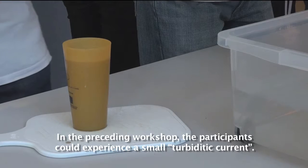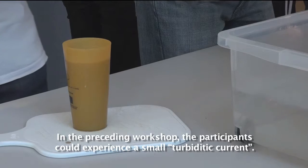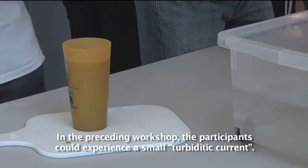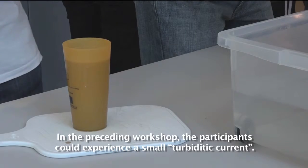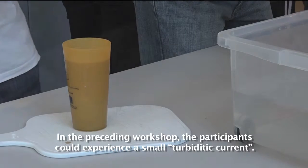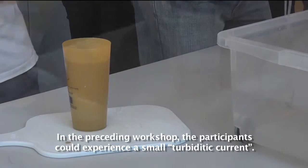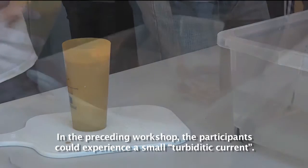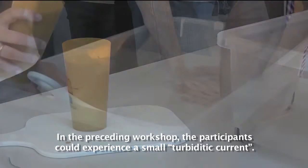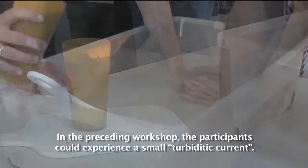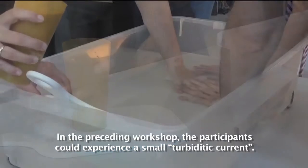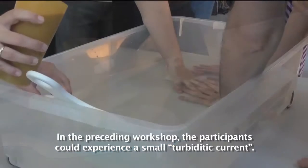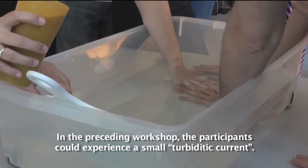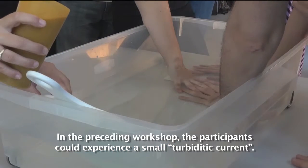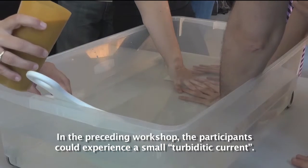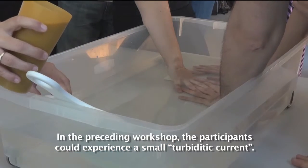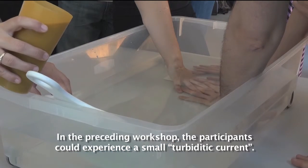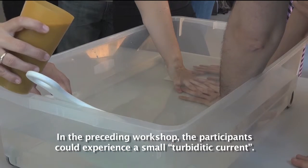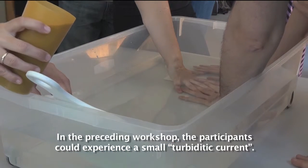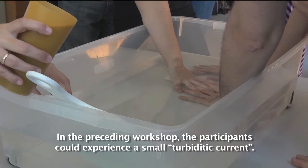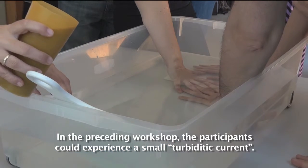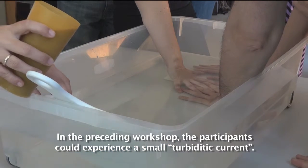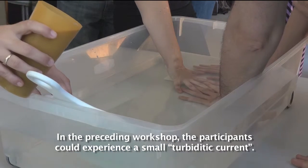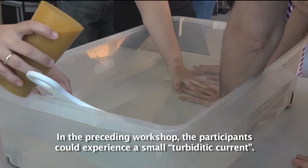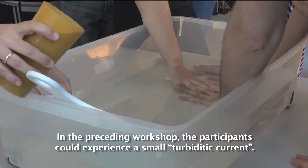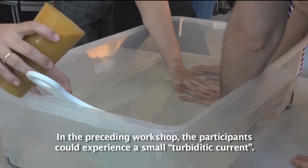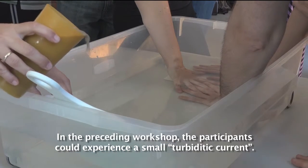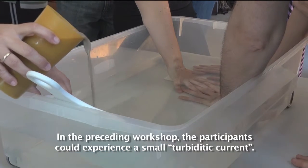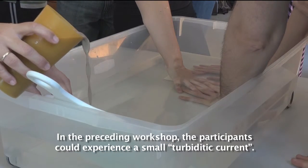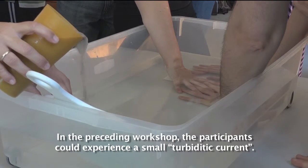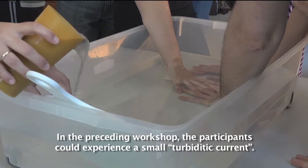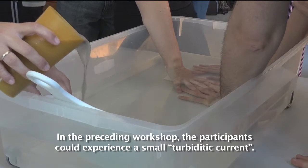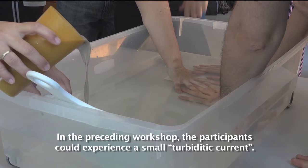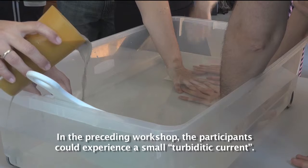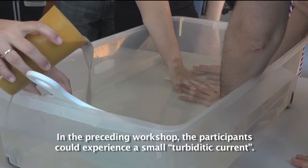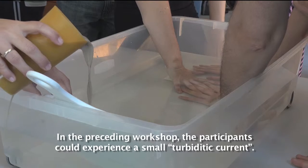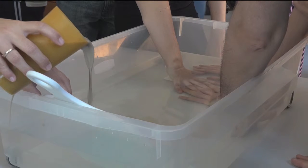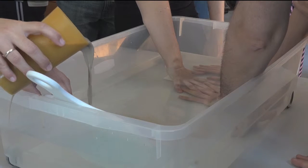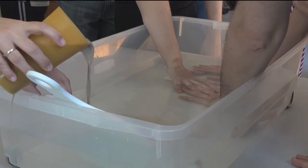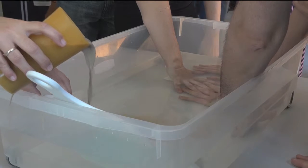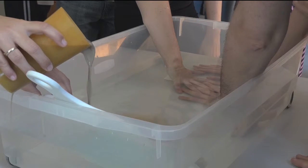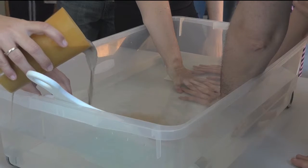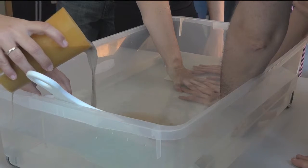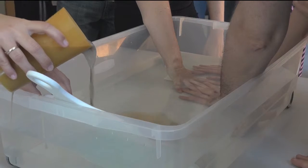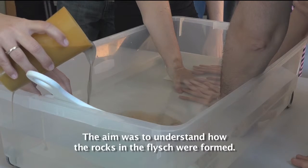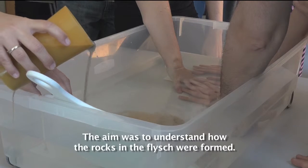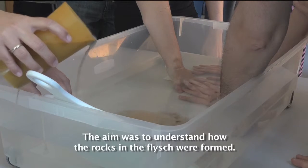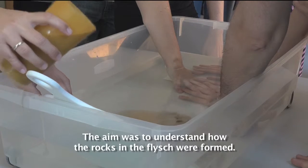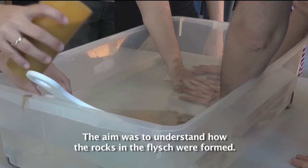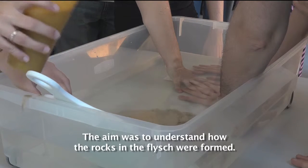En el taller previo a la visita a las rocas, pudieron experimentar una pequeña corriente de turbidez. El objetivo